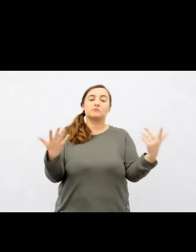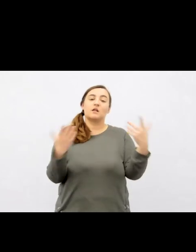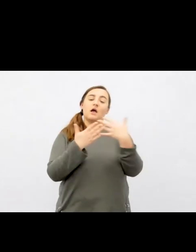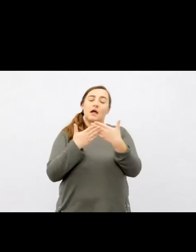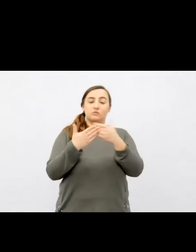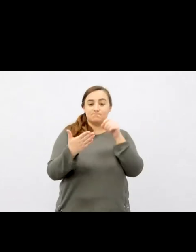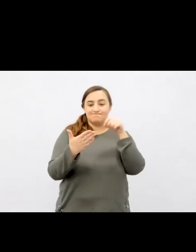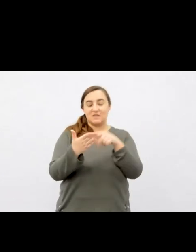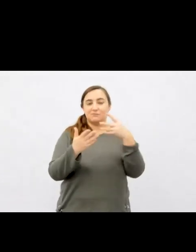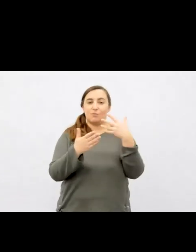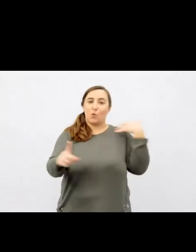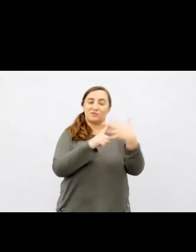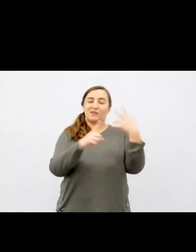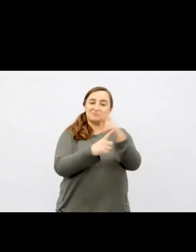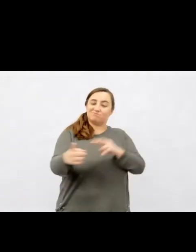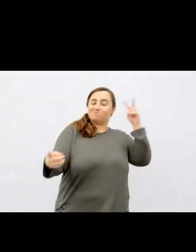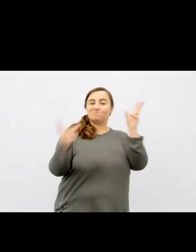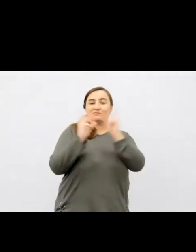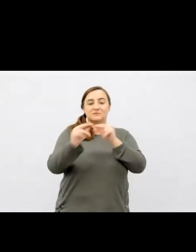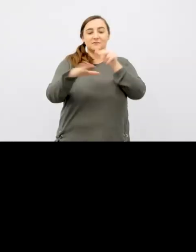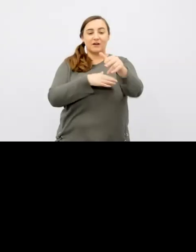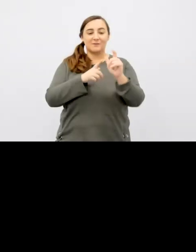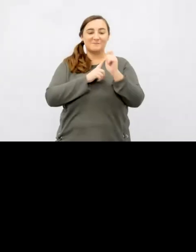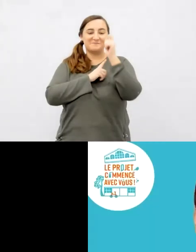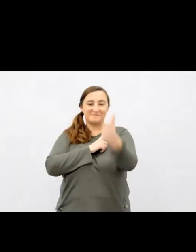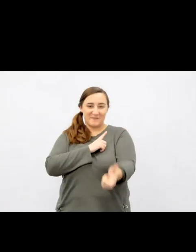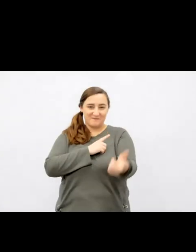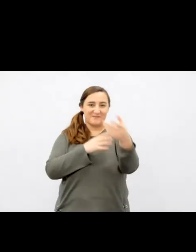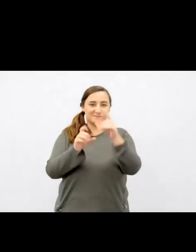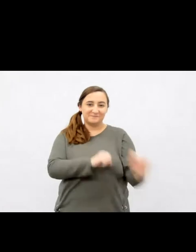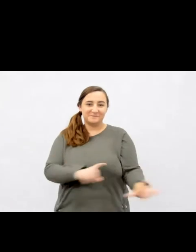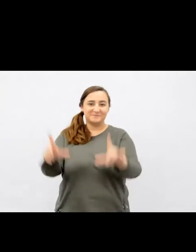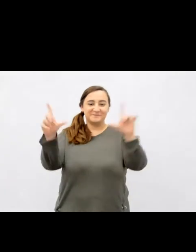Je leur laisse la parole tout de suite. Merci.